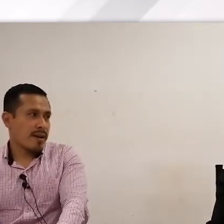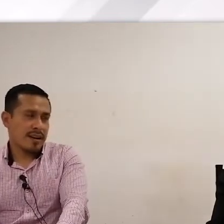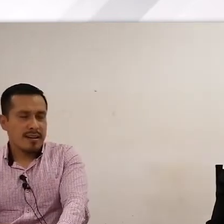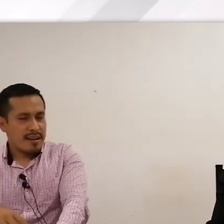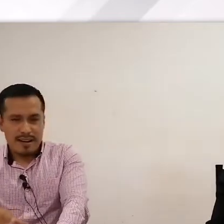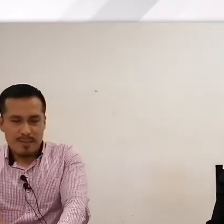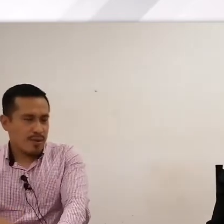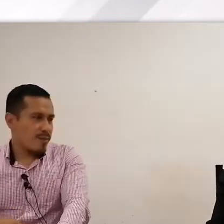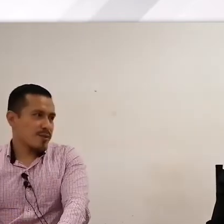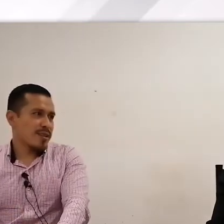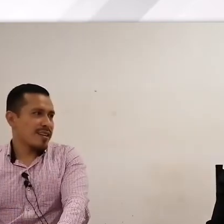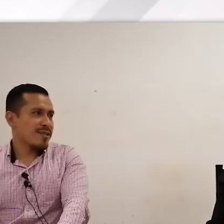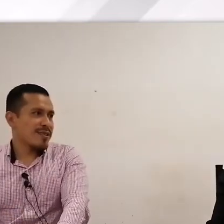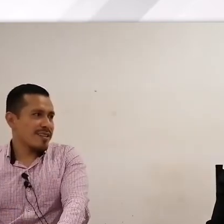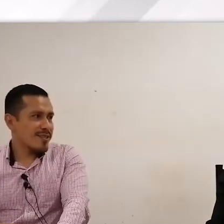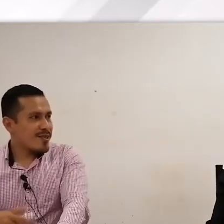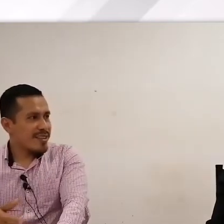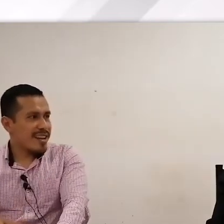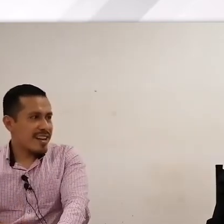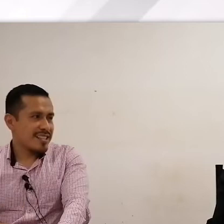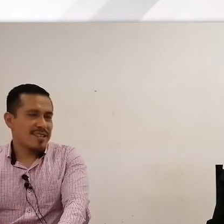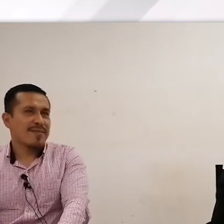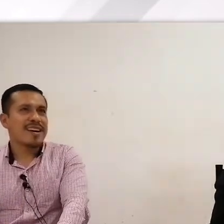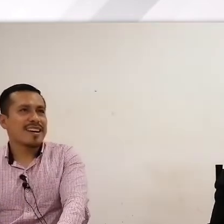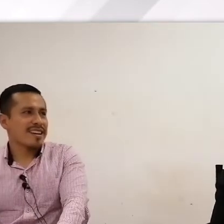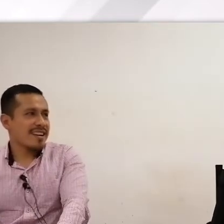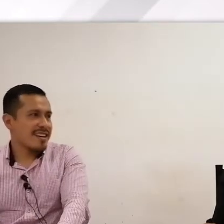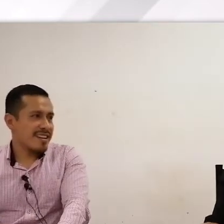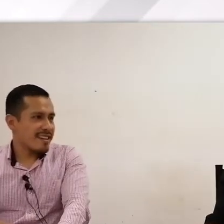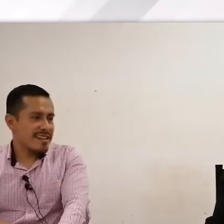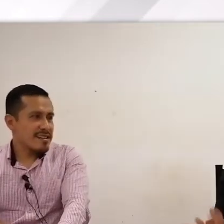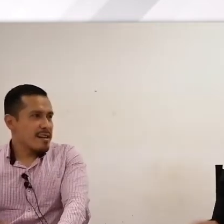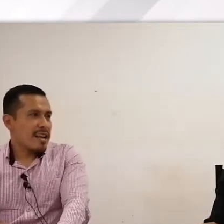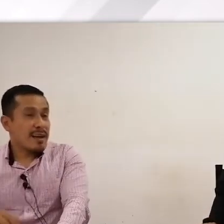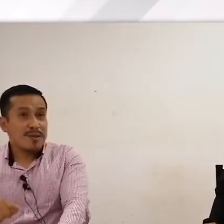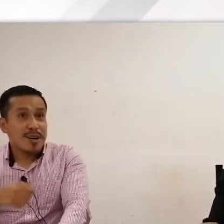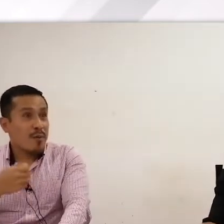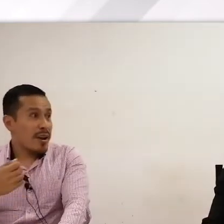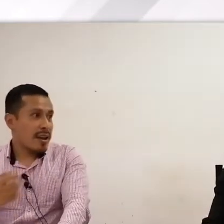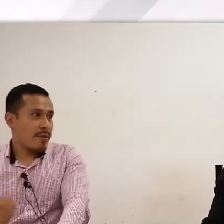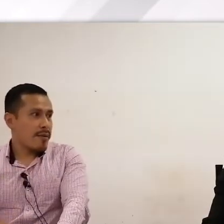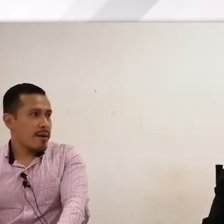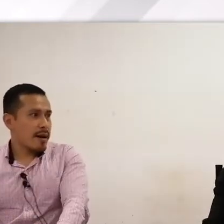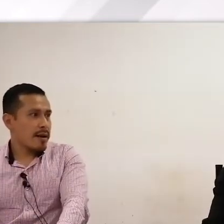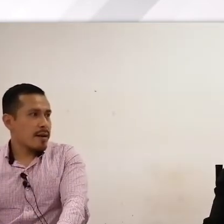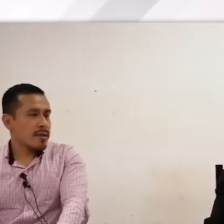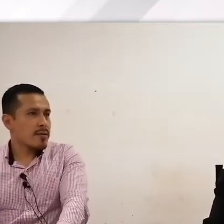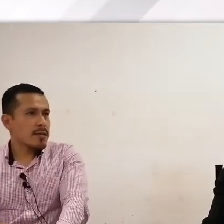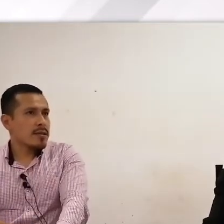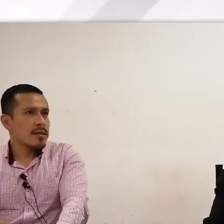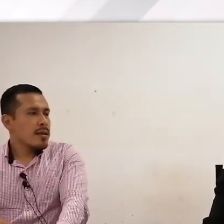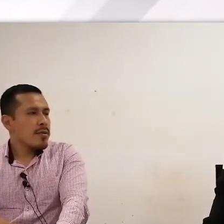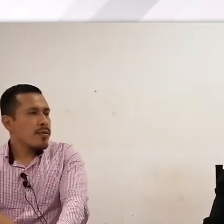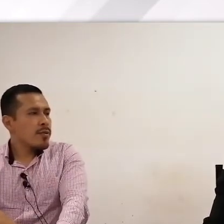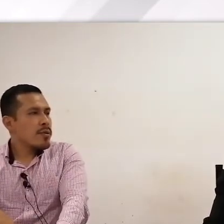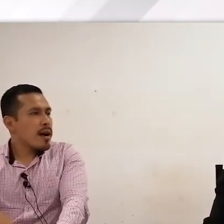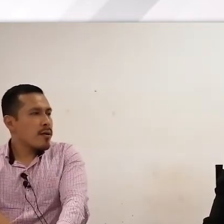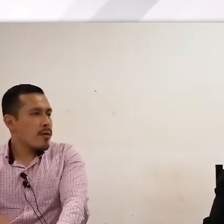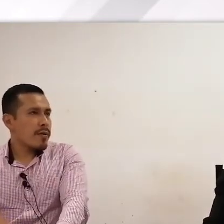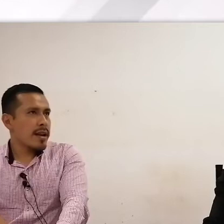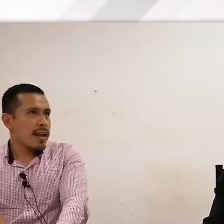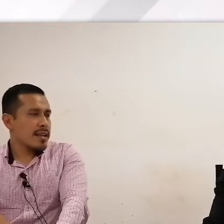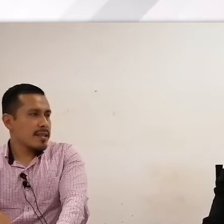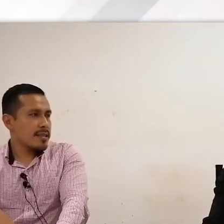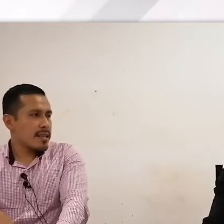a enfermar. Le ponemos el suéterzote, la chamarra, le damos de comer en la boca. Entonces,